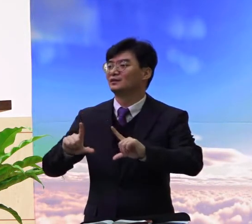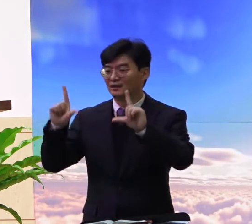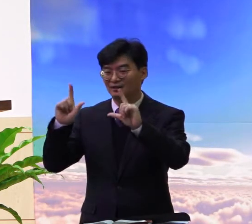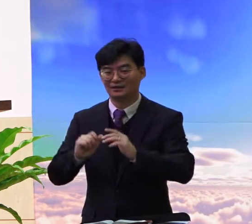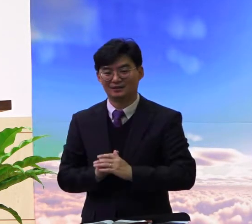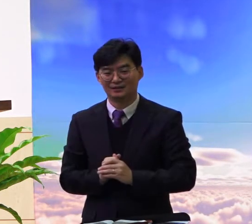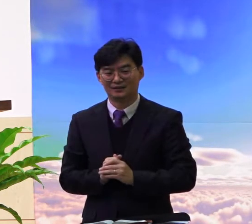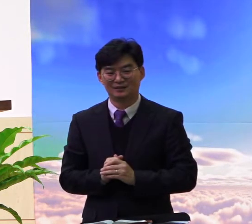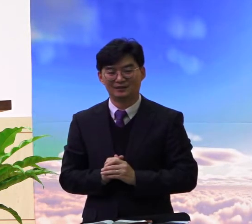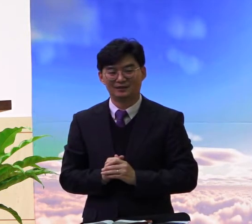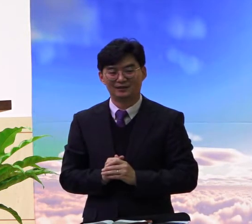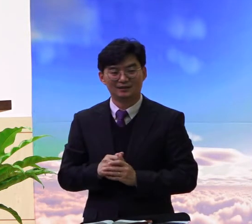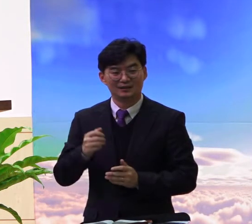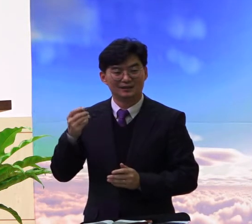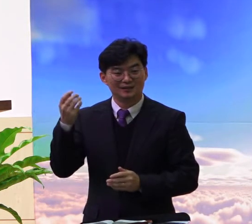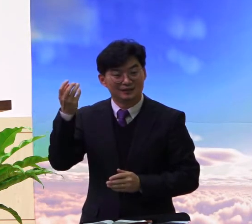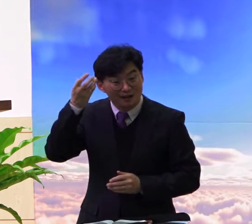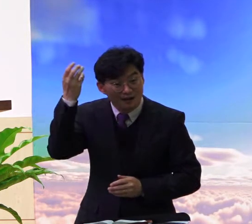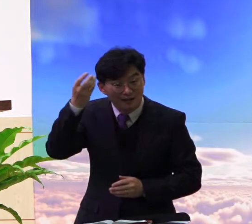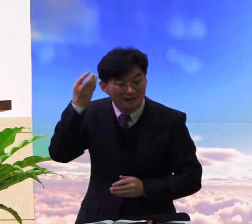상한 심령이라고 하는 말은